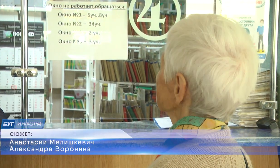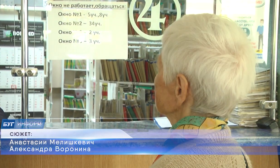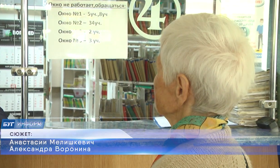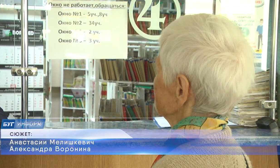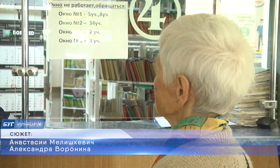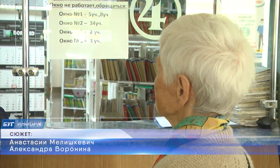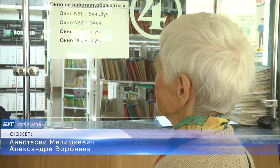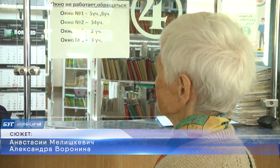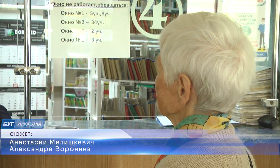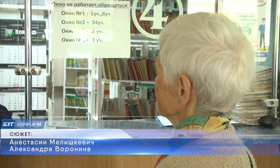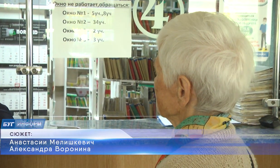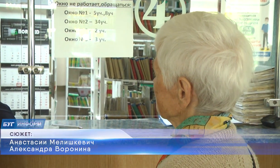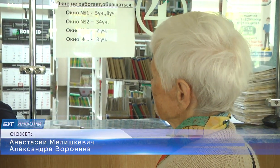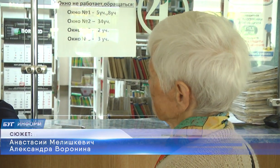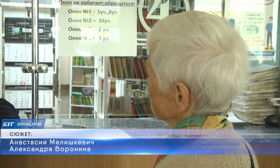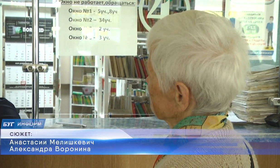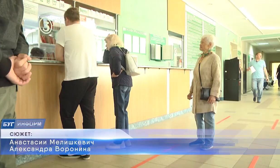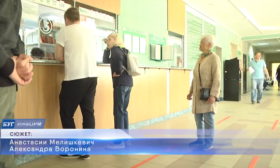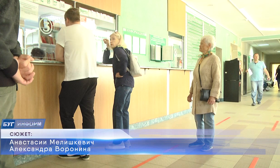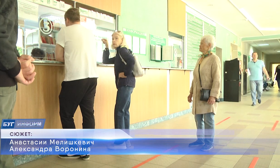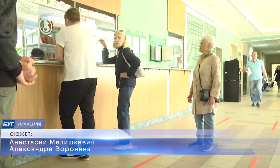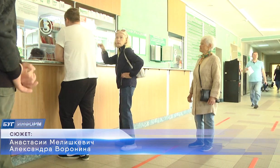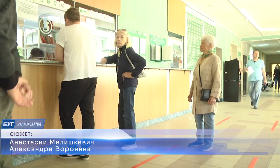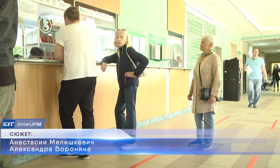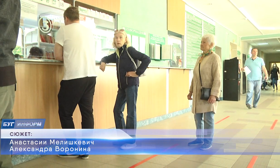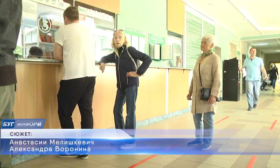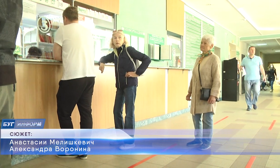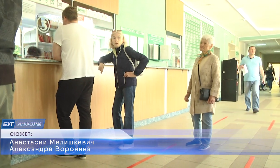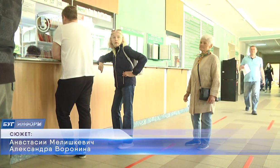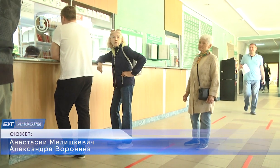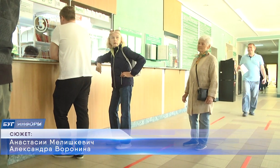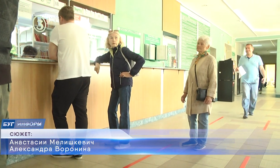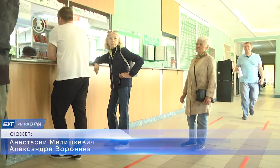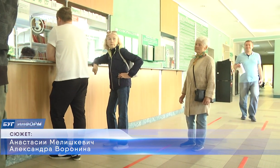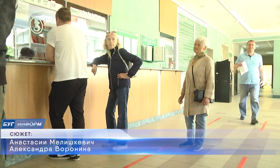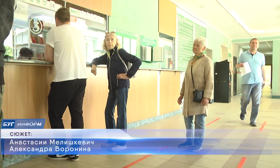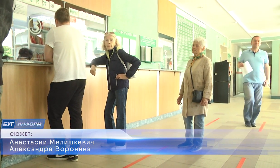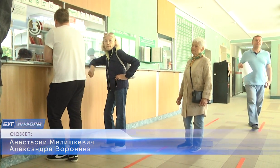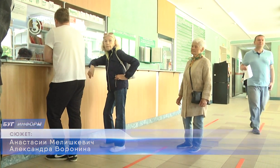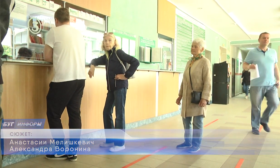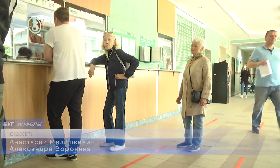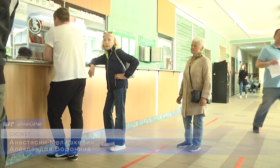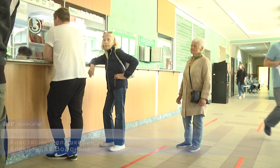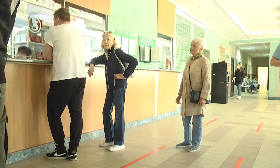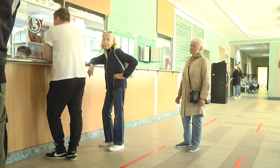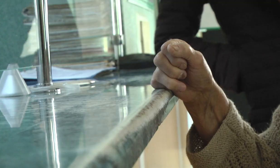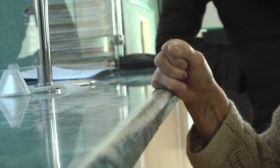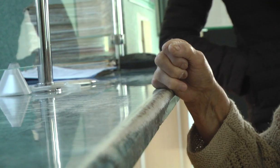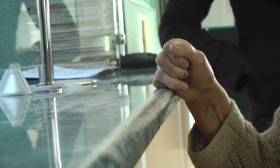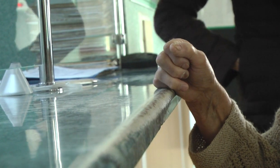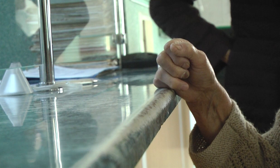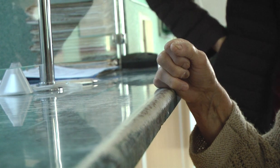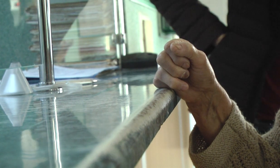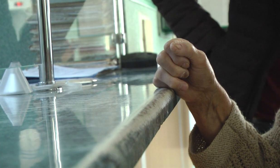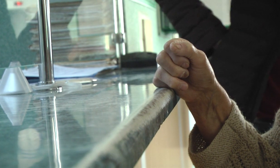городской поликлинике номер 3. При помощи сервиса онлайн-сурдоперевод люди получают консультации прямо на местах. Ведь если раньше инвалидам